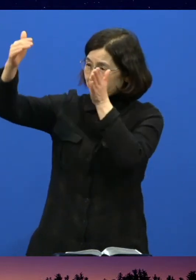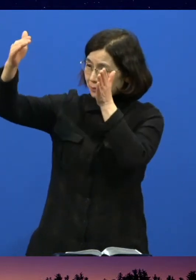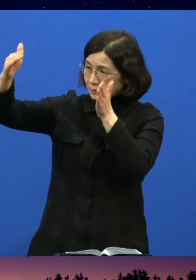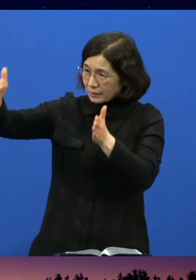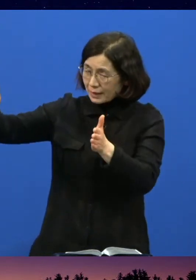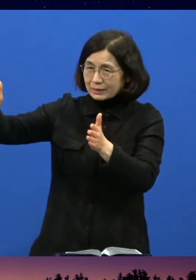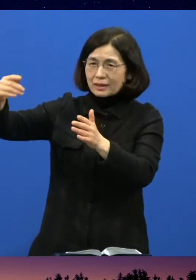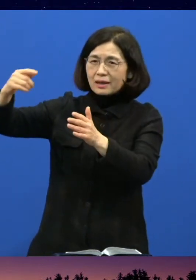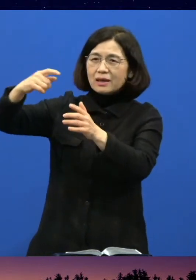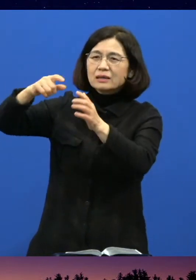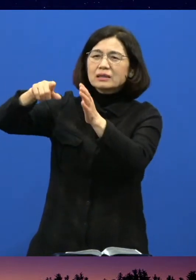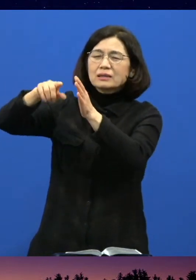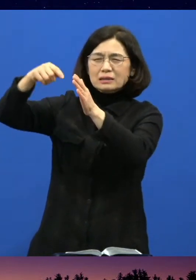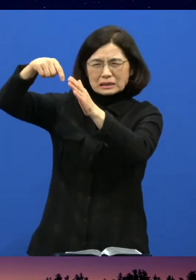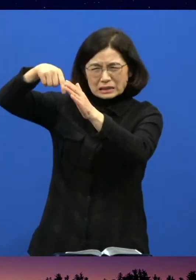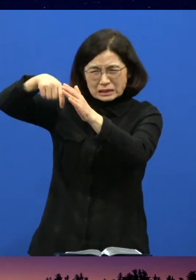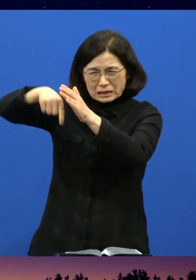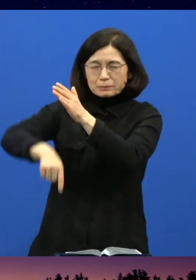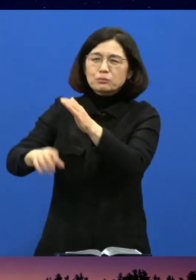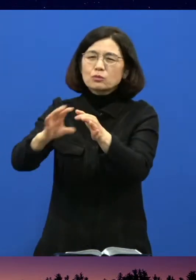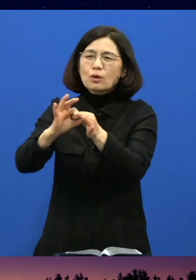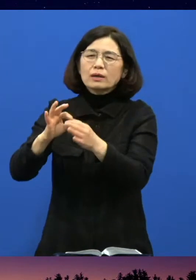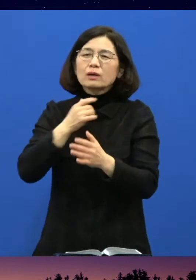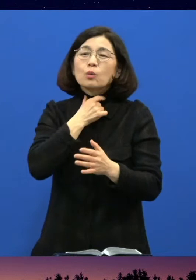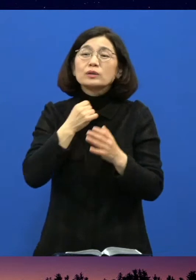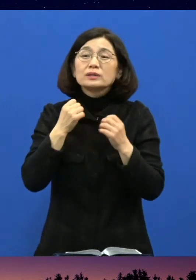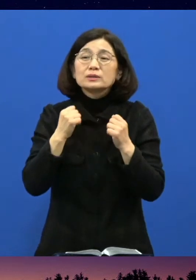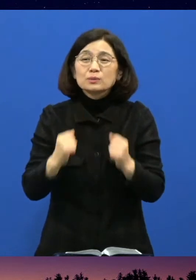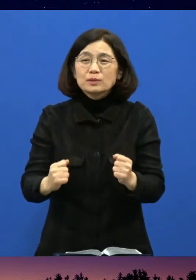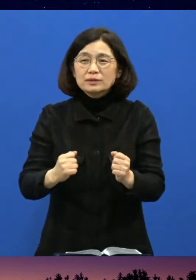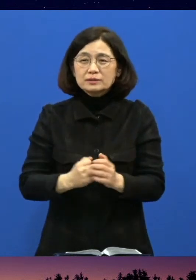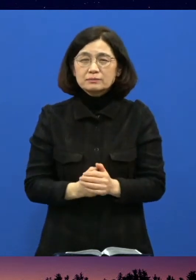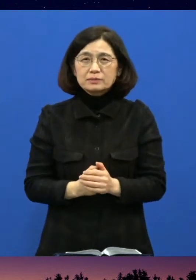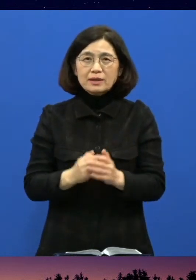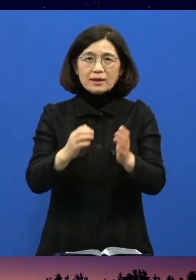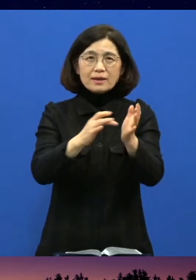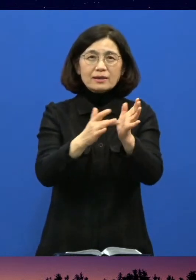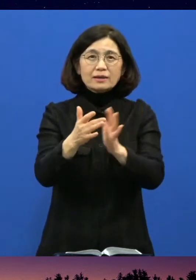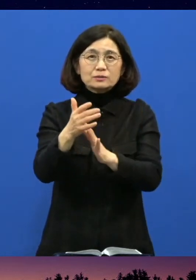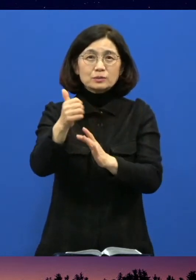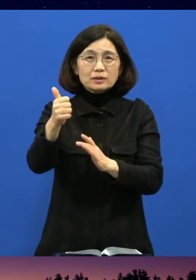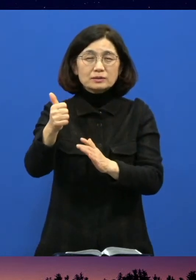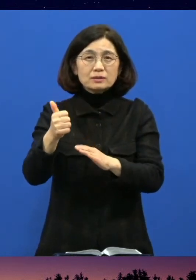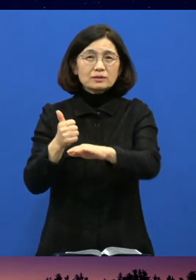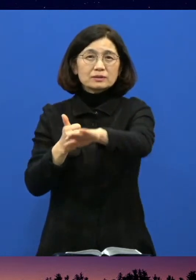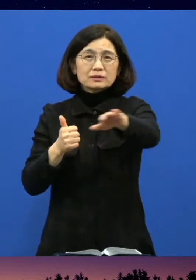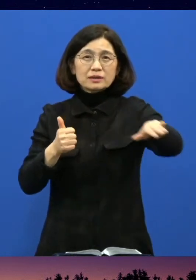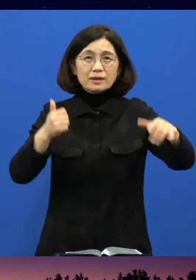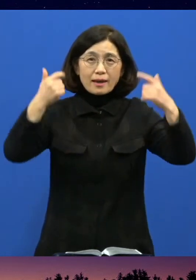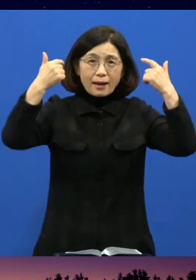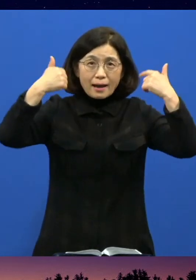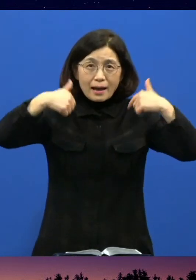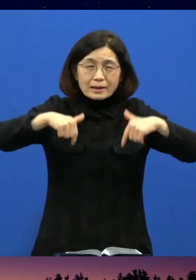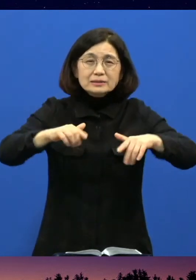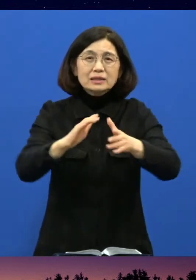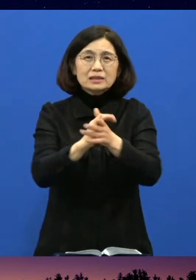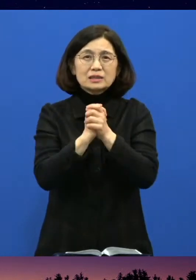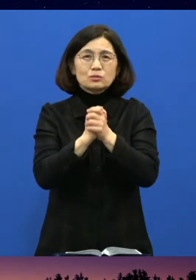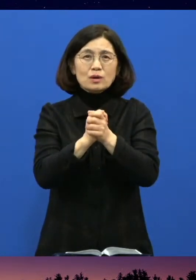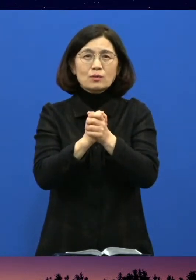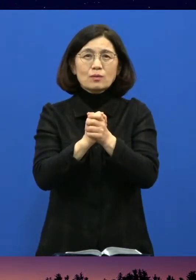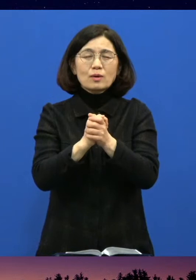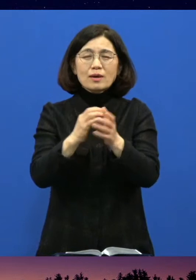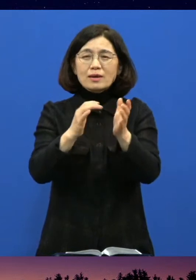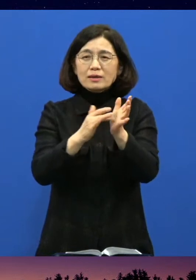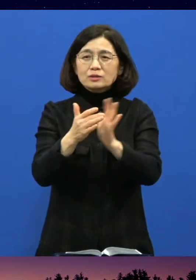그래서 오늘 1절로 다시 돌아가 보면 그 말이에요. 여러분, 예수께서 그들에게 항상 기도하고, 예수님이 강조하는 건